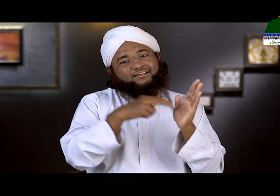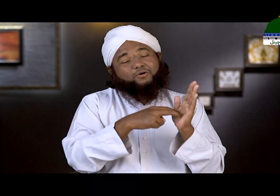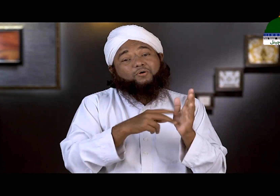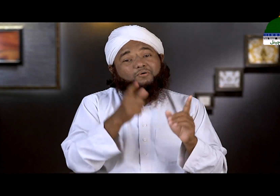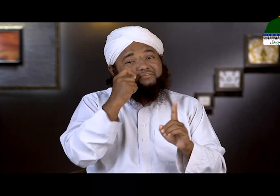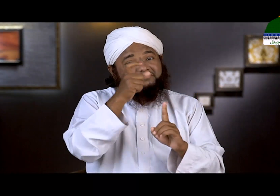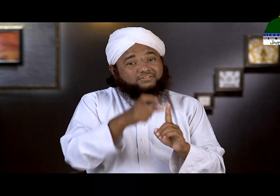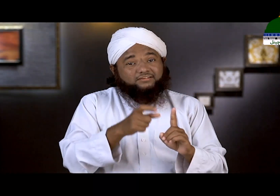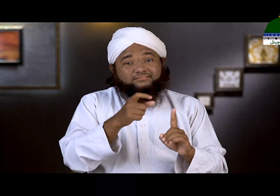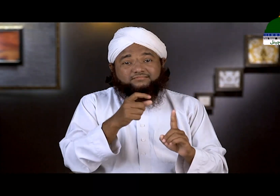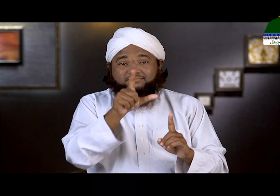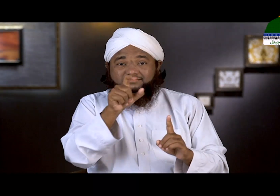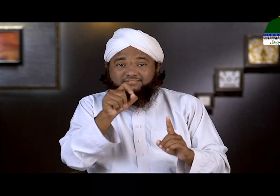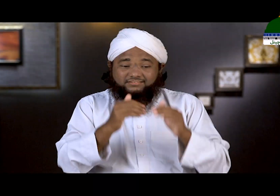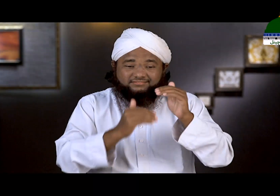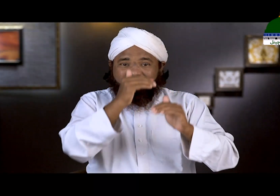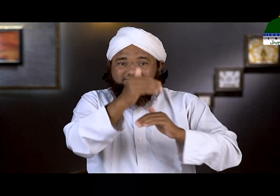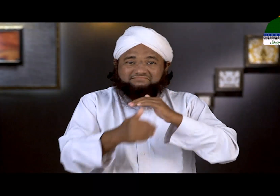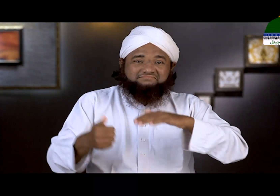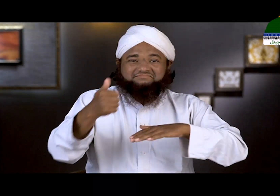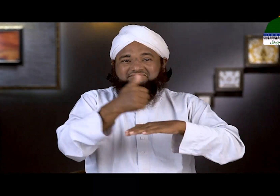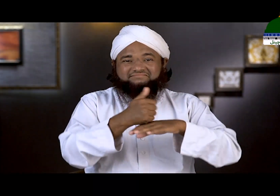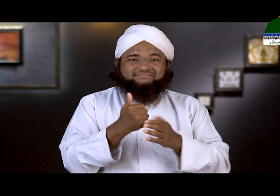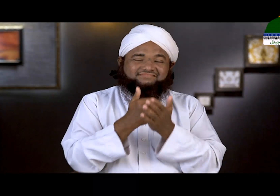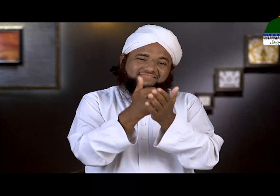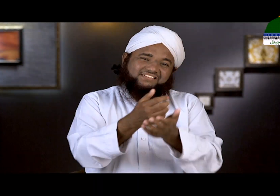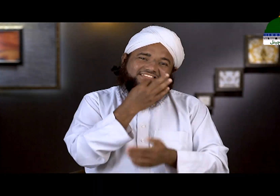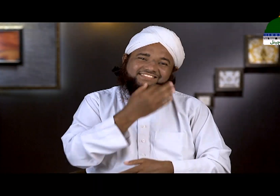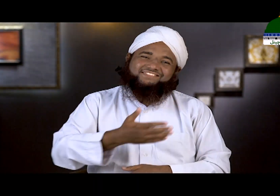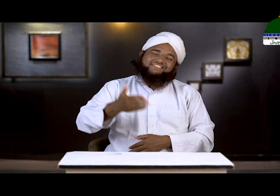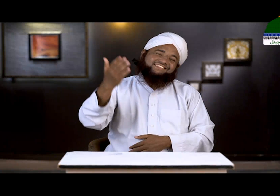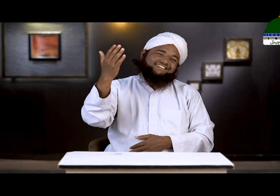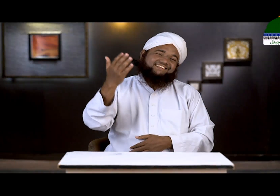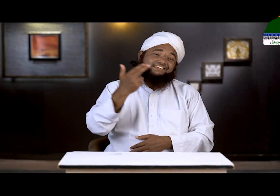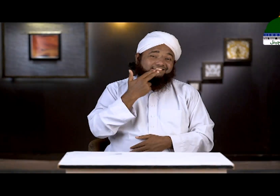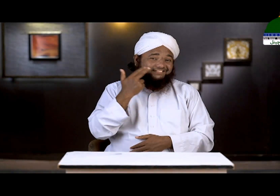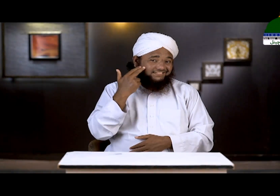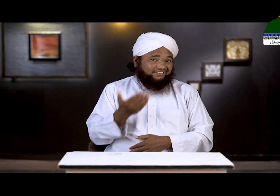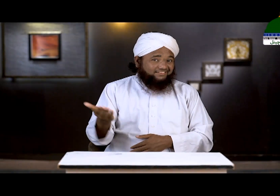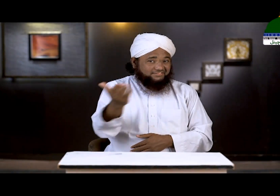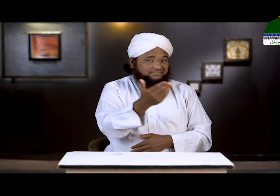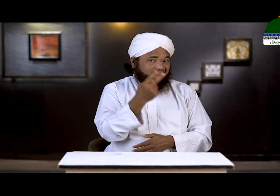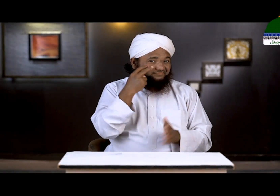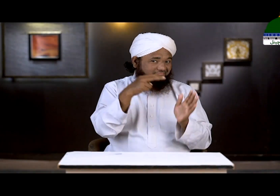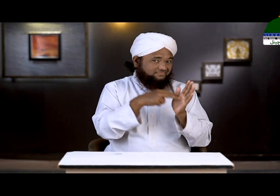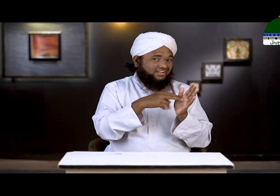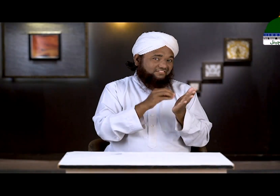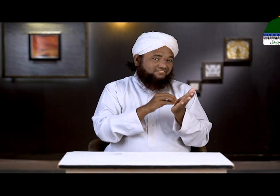10 درجات بلند کیے جاتے ہیں۔ سبحان اللہ، سبحان اللہ۔ ہمارے بزرگان دین جن کا ایمان پختہ